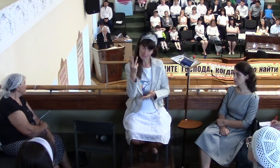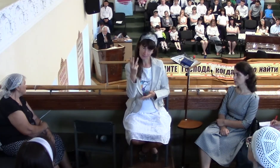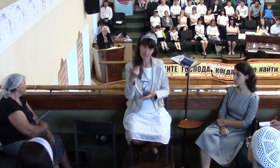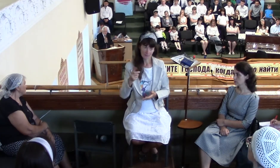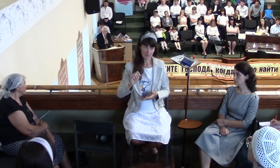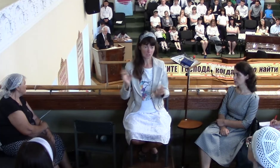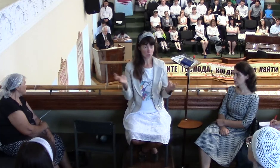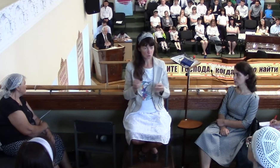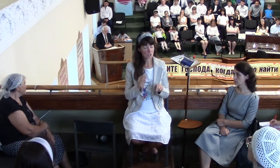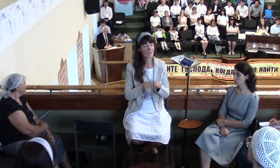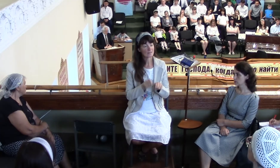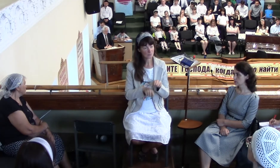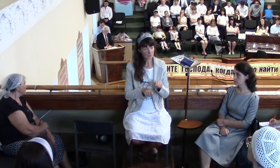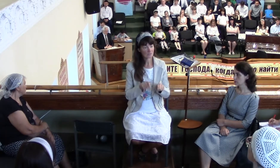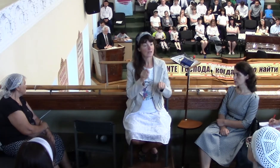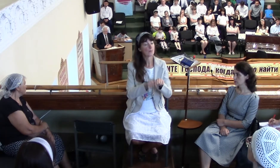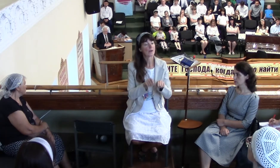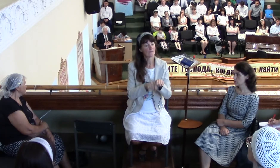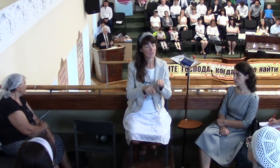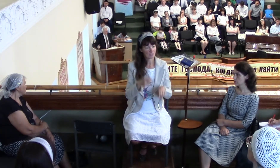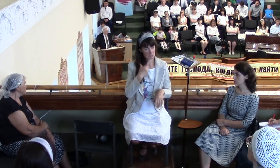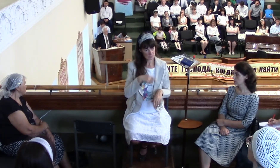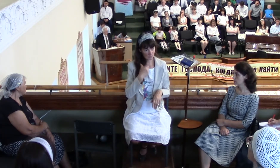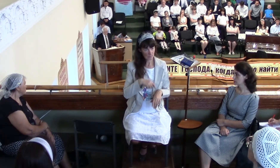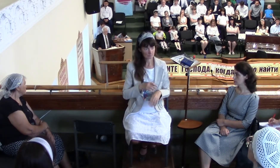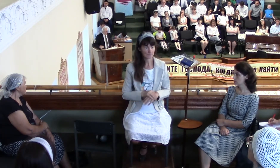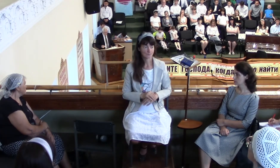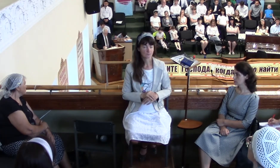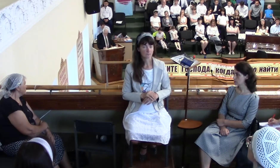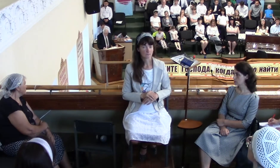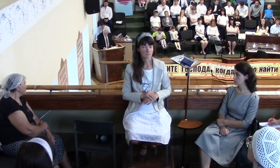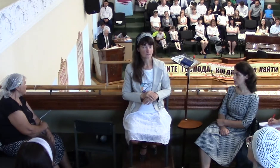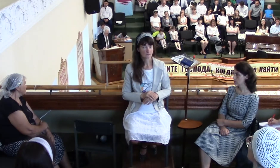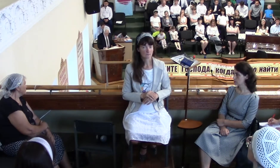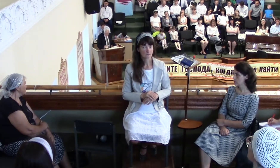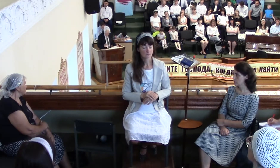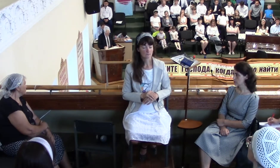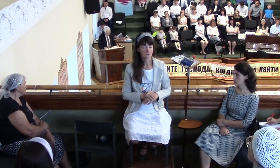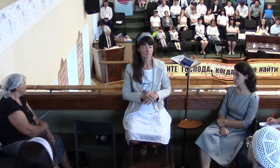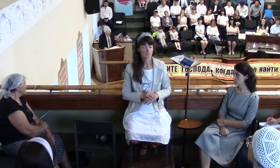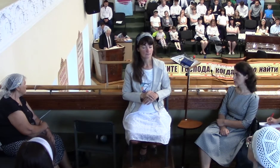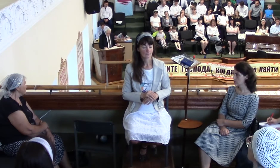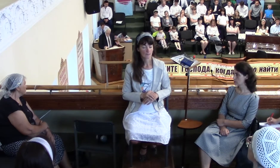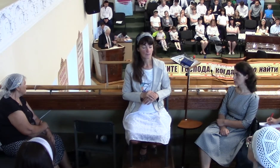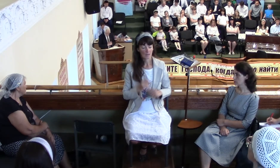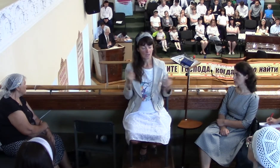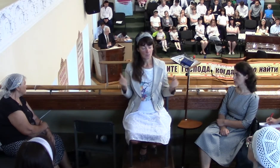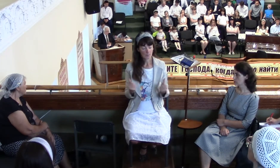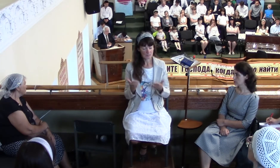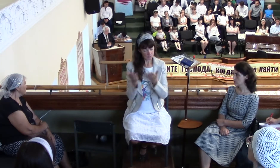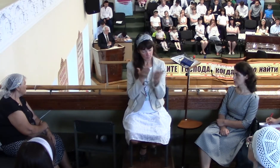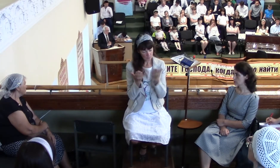бы в этих трех сферах проверить себя. Я уже говорил об этом. Я сегодня хочу прочитать места Писания.